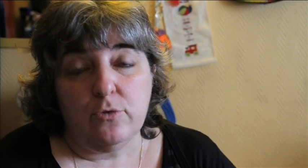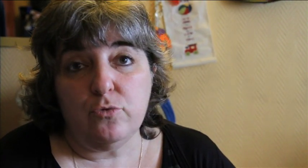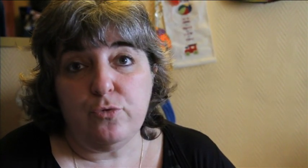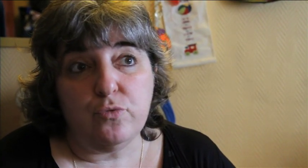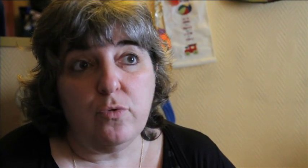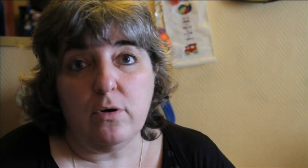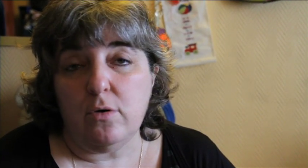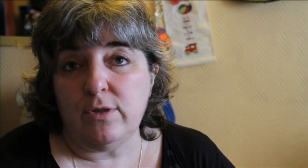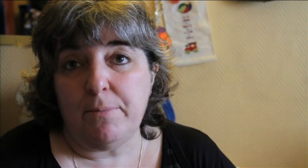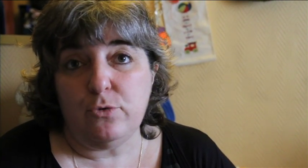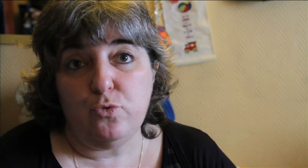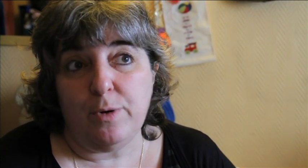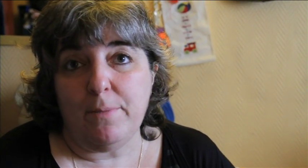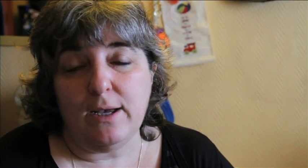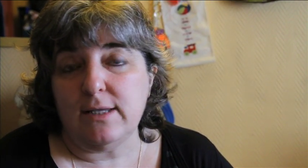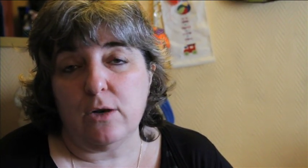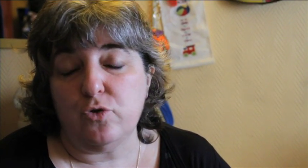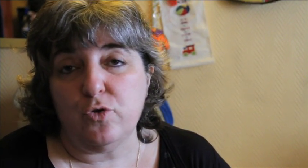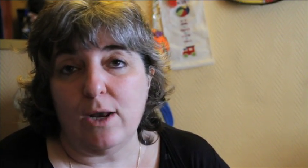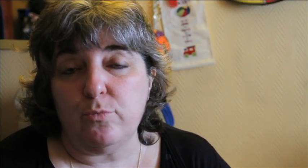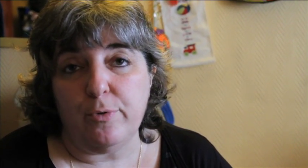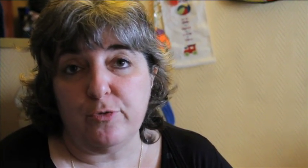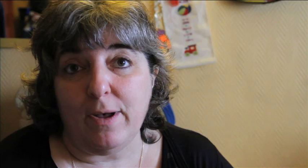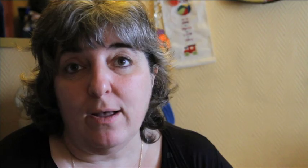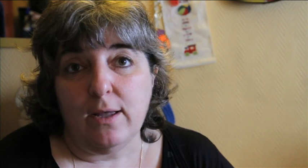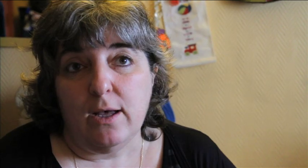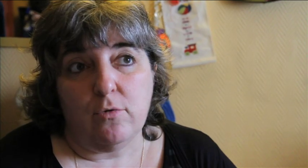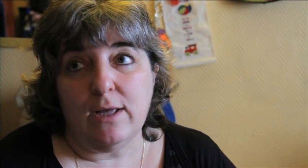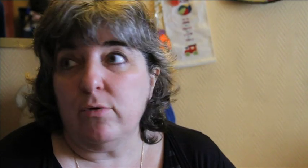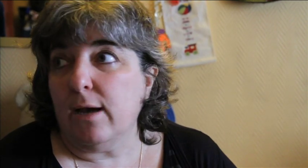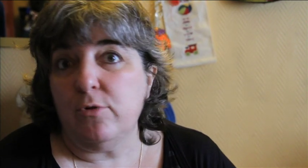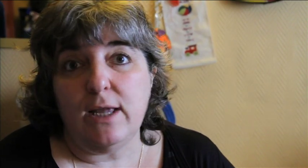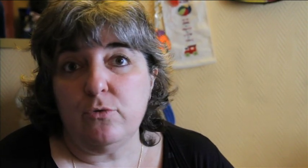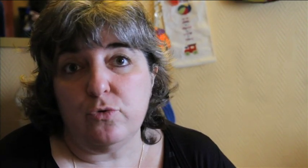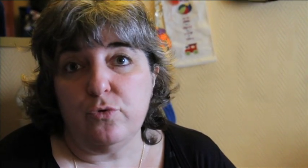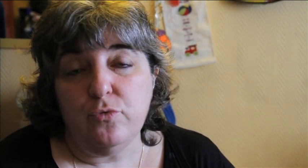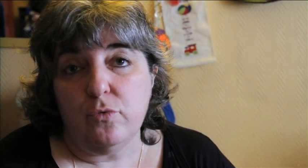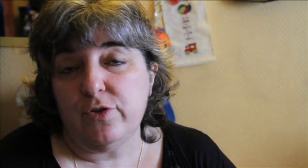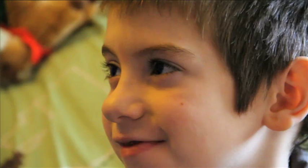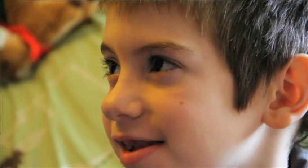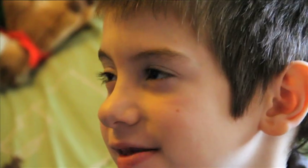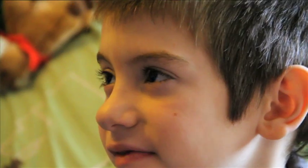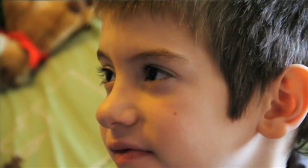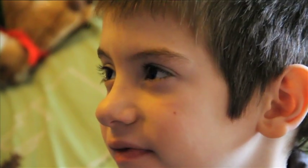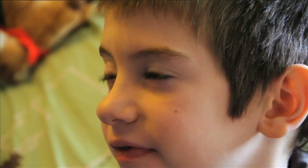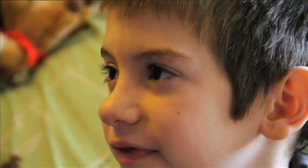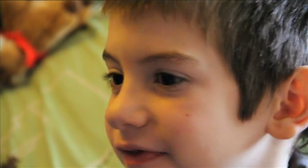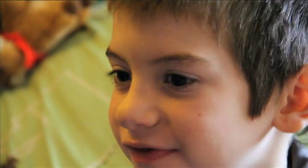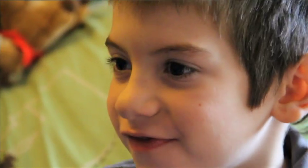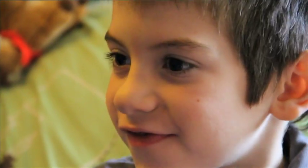du coup, on n'est pas du tout préparé. C'est quelque chose auquel on ne pense pas. On n'a aucun modèle autour de nous. On ne sait pas du tout ce que c'est que la sourdité en